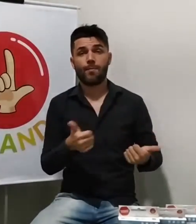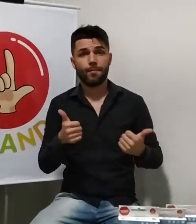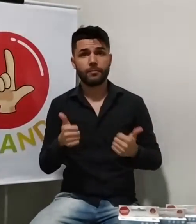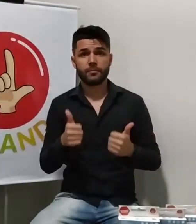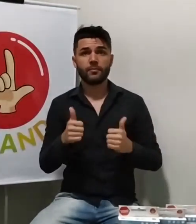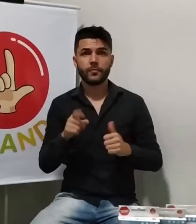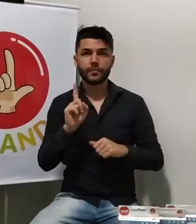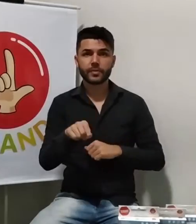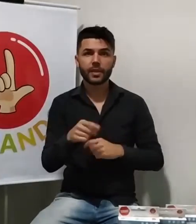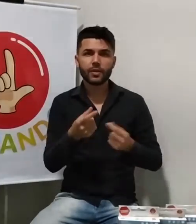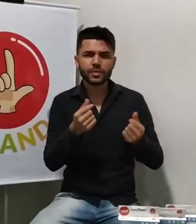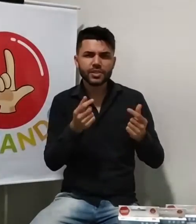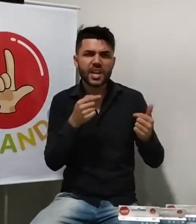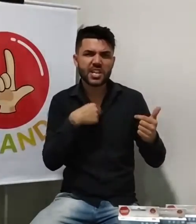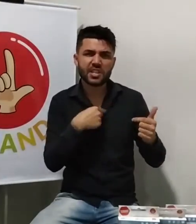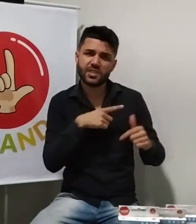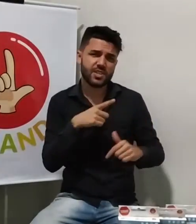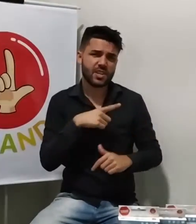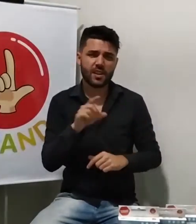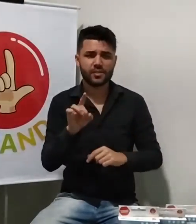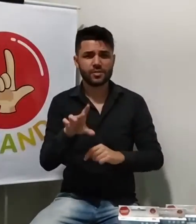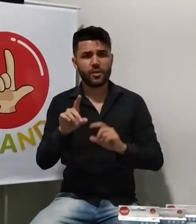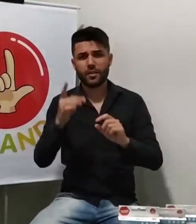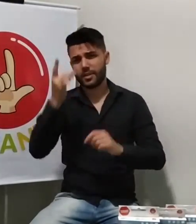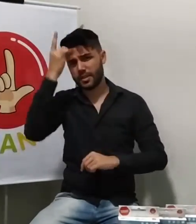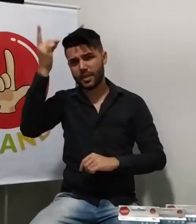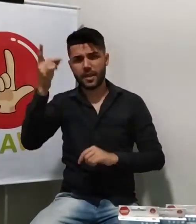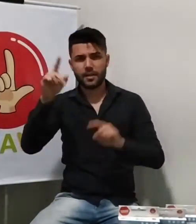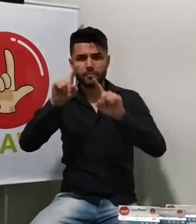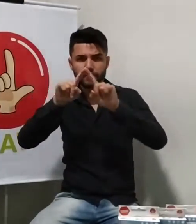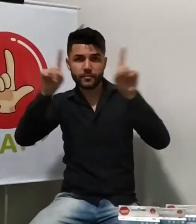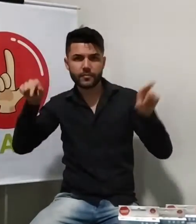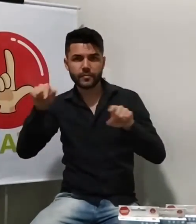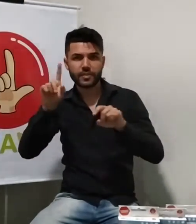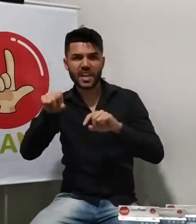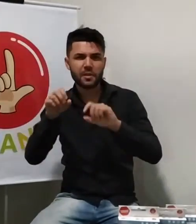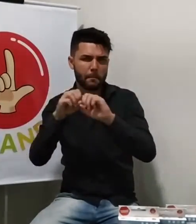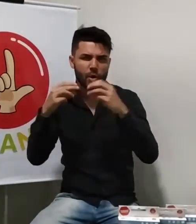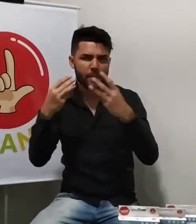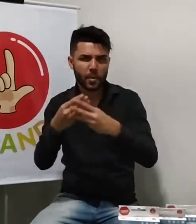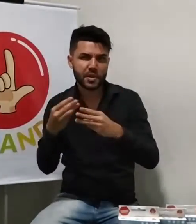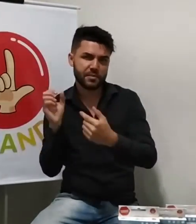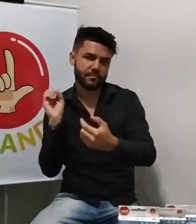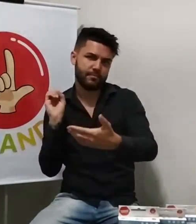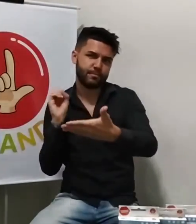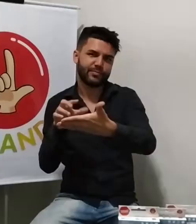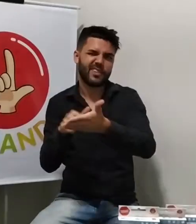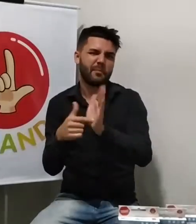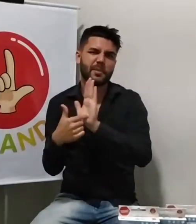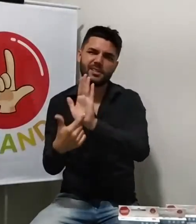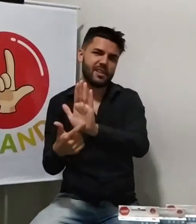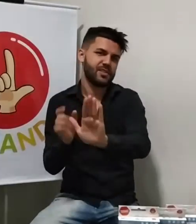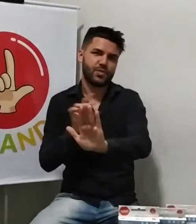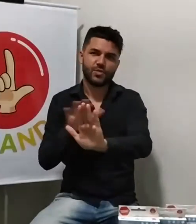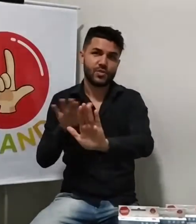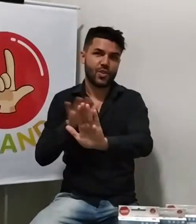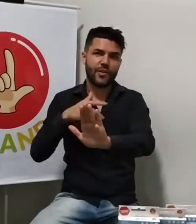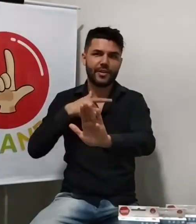Hoje você tem muitas opções, né, de você comprar bandas. Você tem a Amazon que distribui no mundo inteiro, mas naquela época não tinha